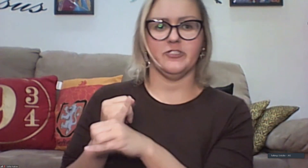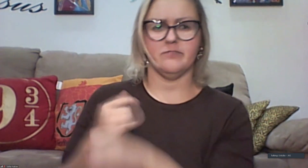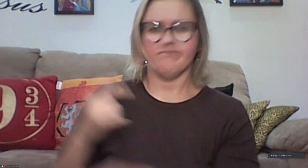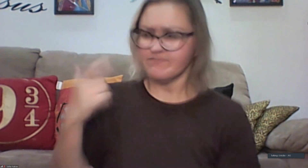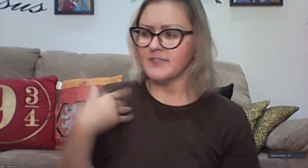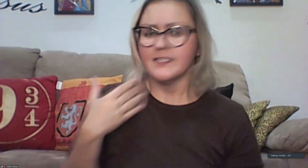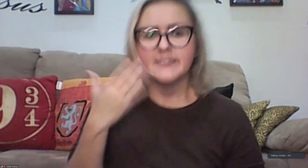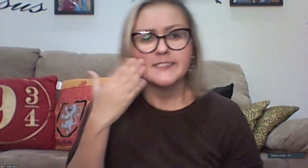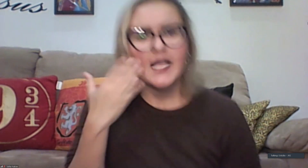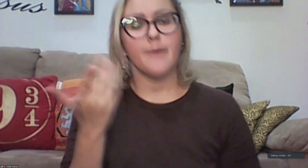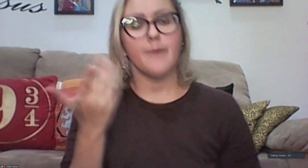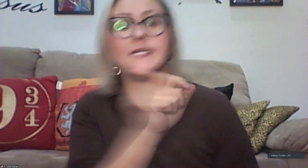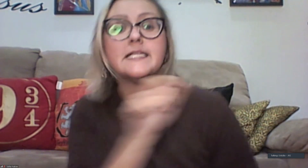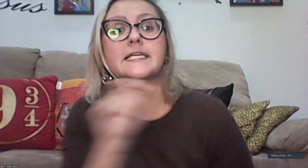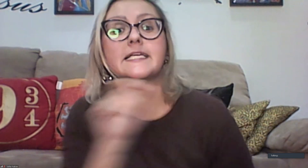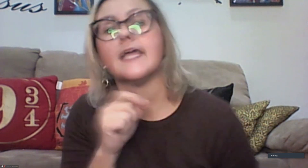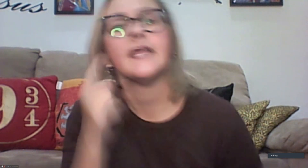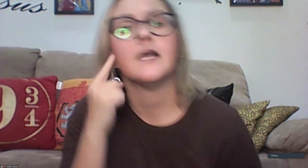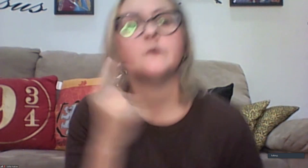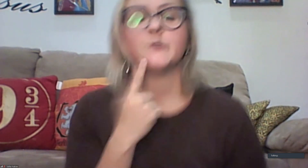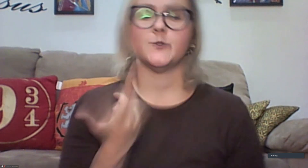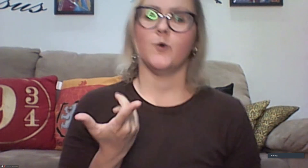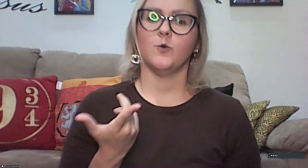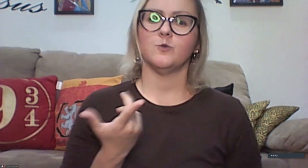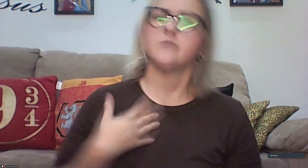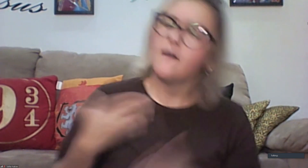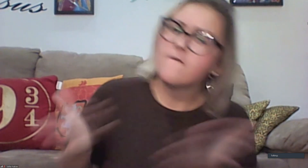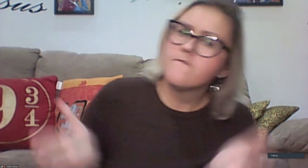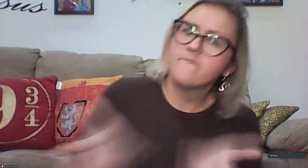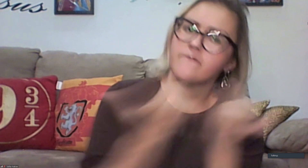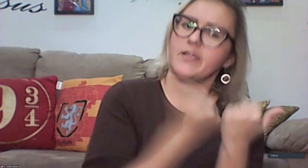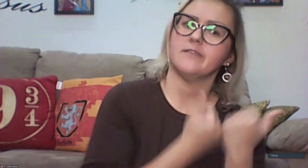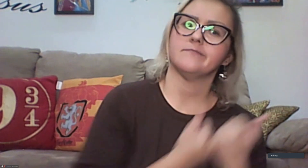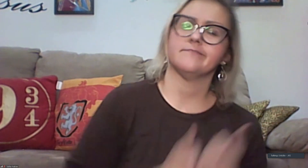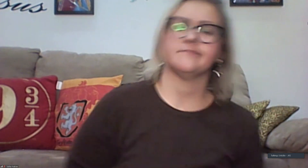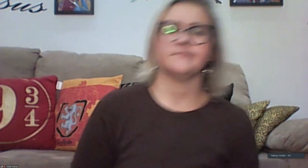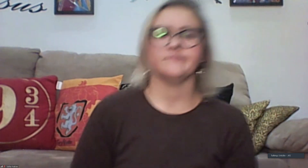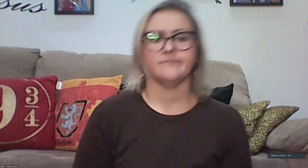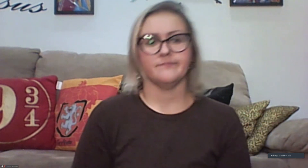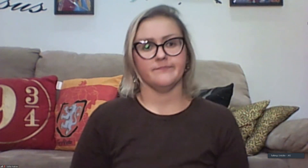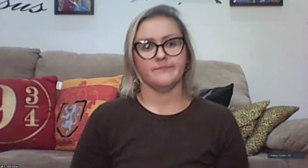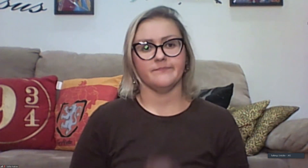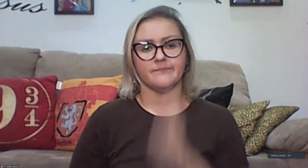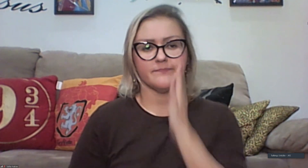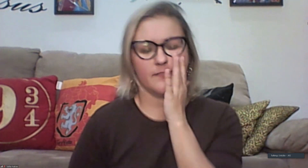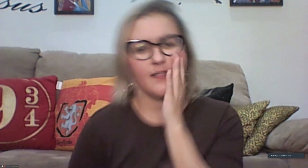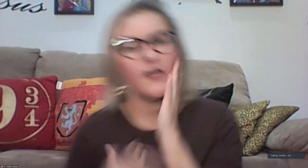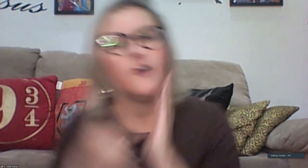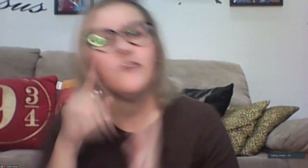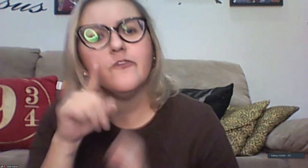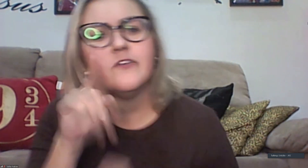internet está aí para ser usada. E vamos lá, junto com o seu aluno surdo. Você é capaz,